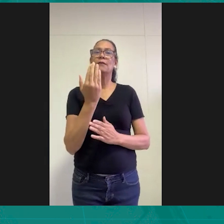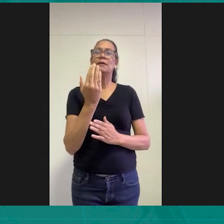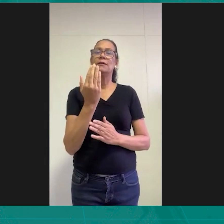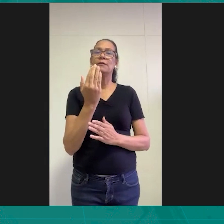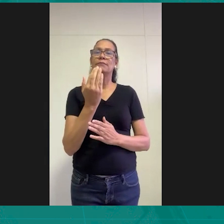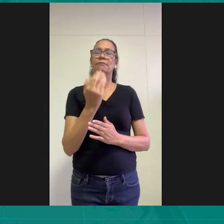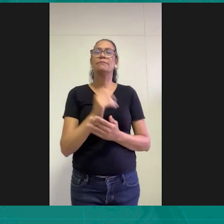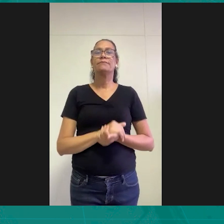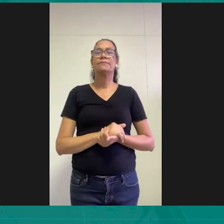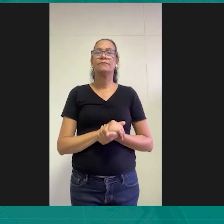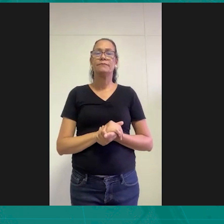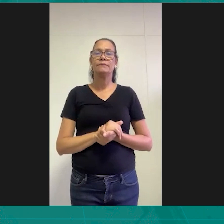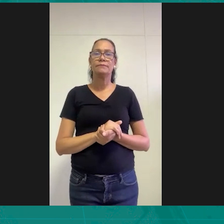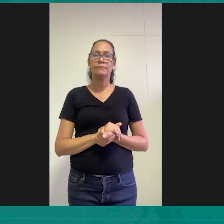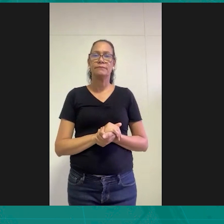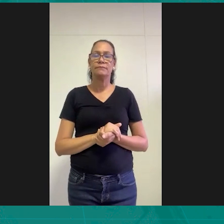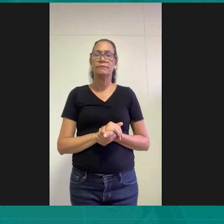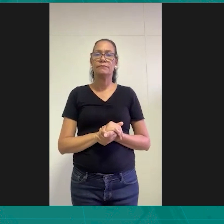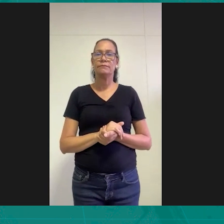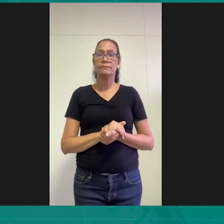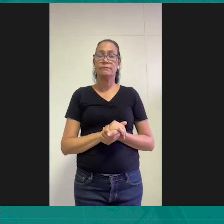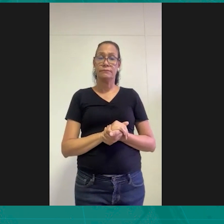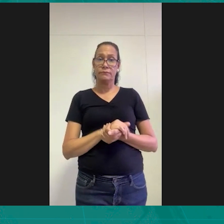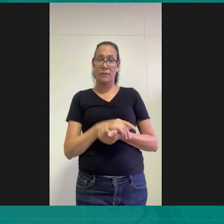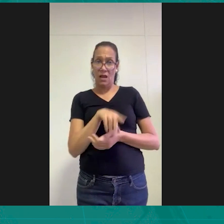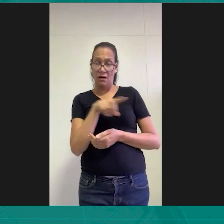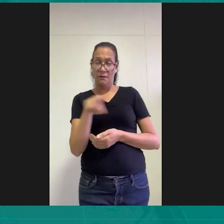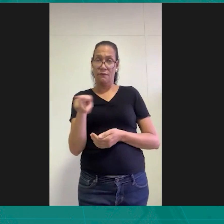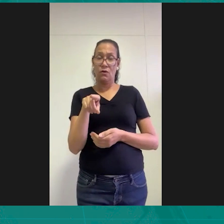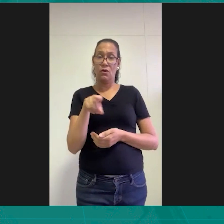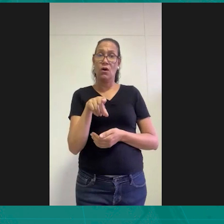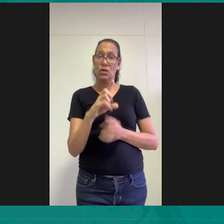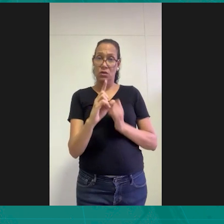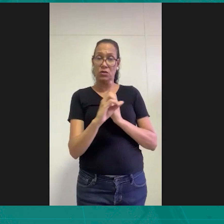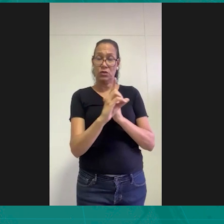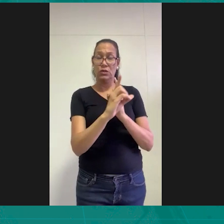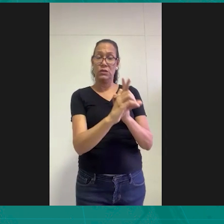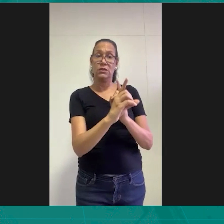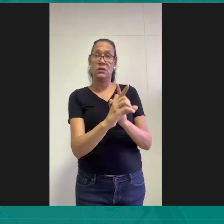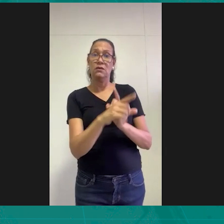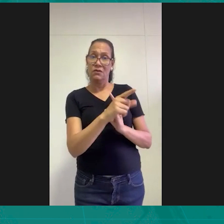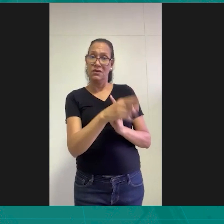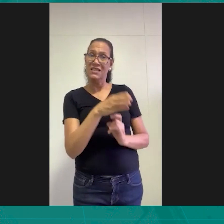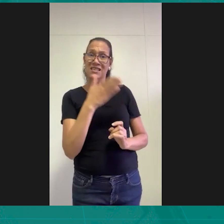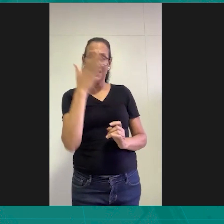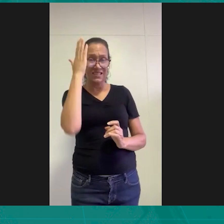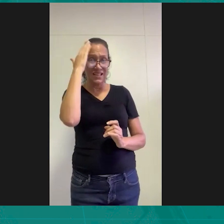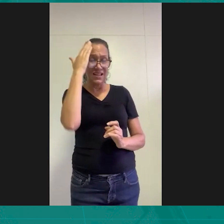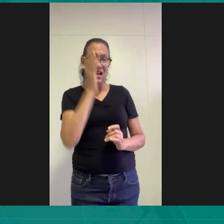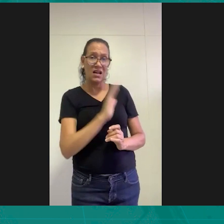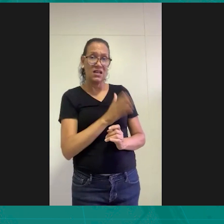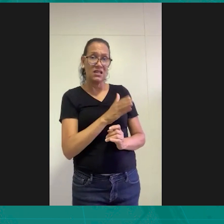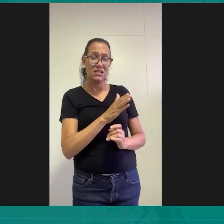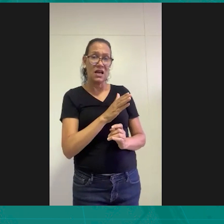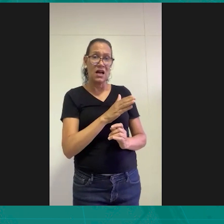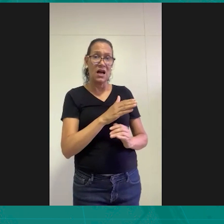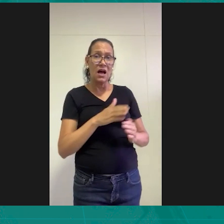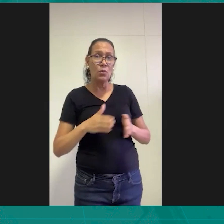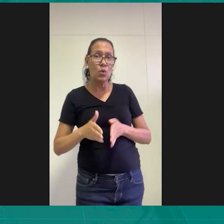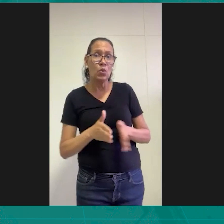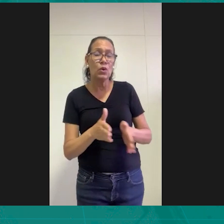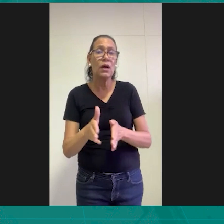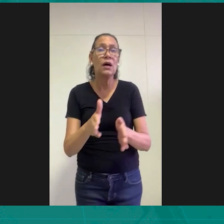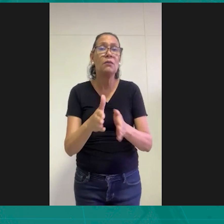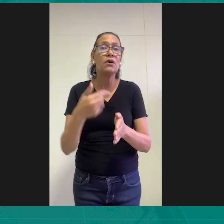Então, ele diz: e vós sabeis o caminho para onde eu vou. o caminho, já que é por meio de